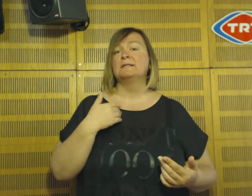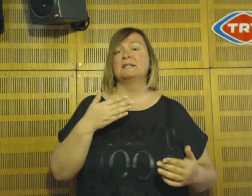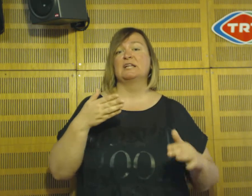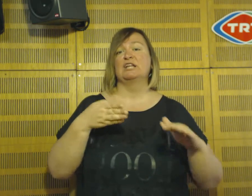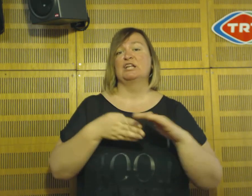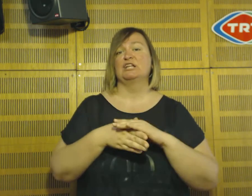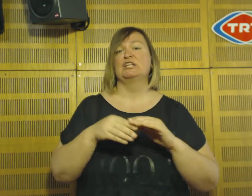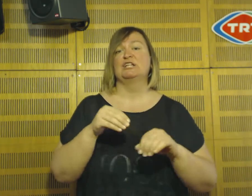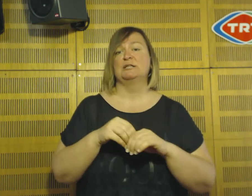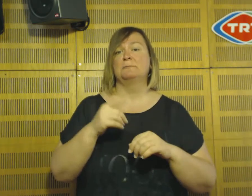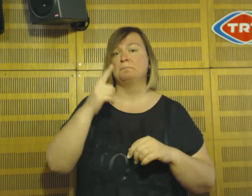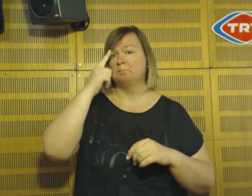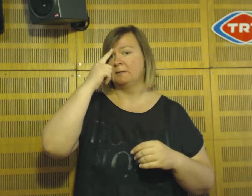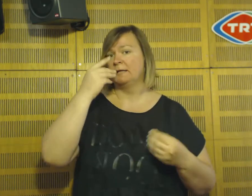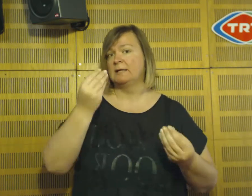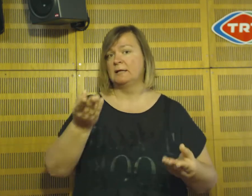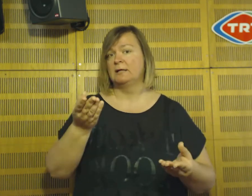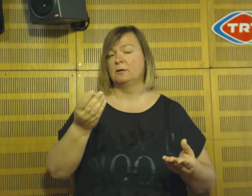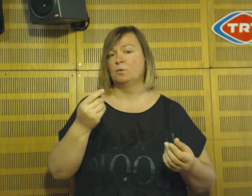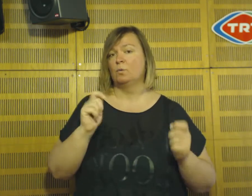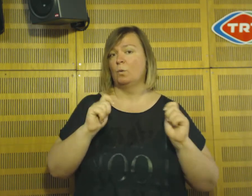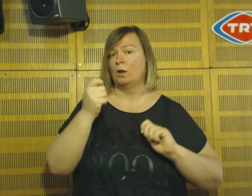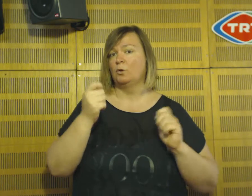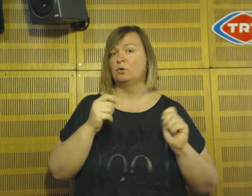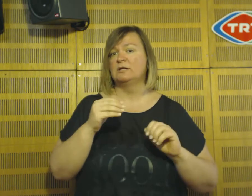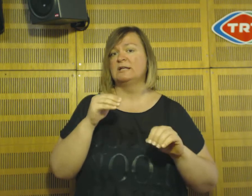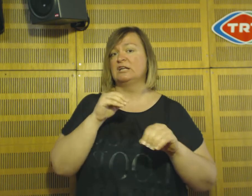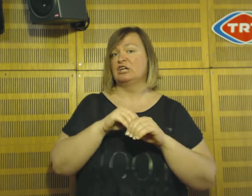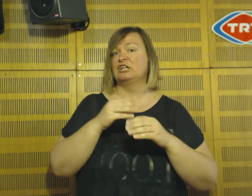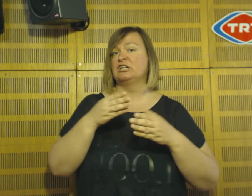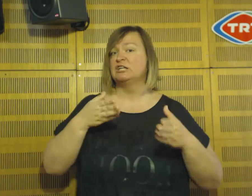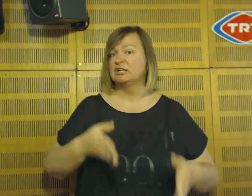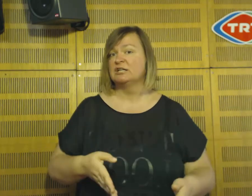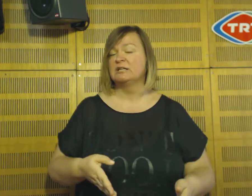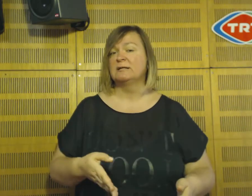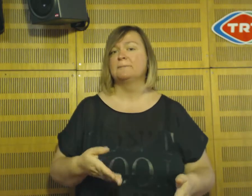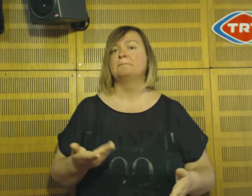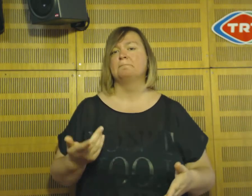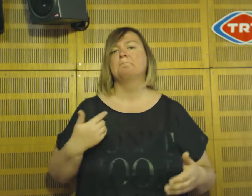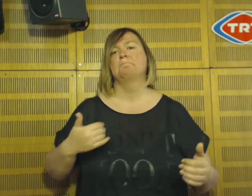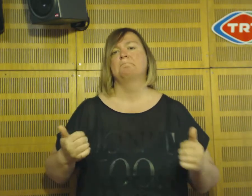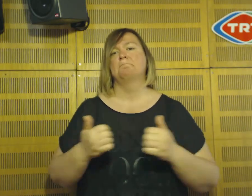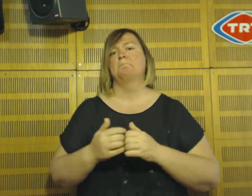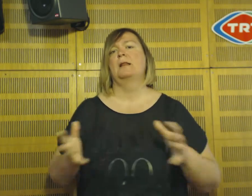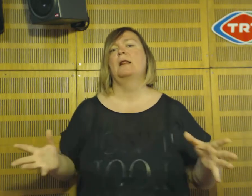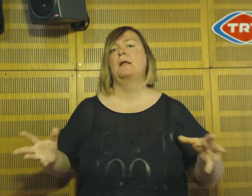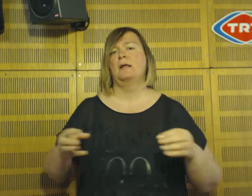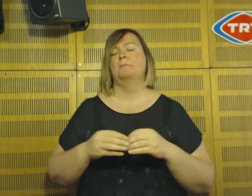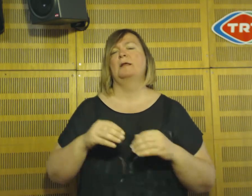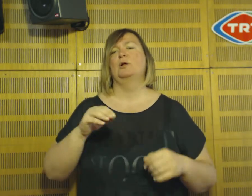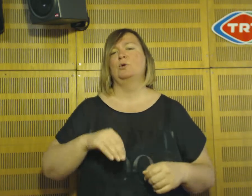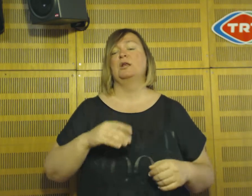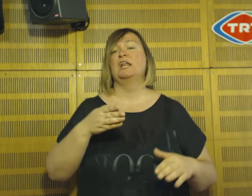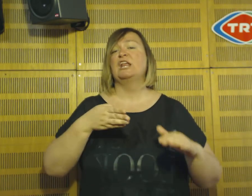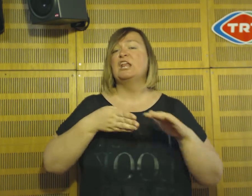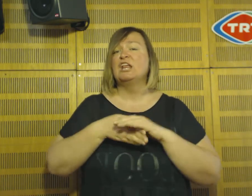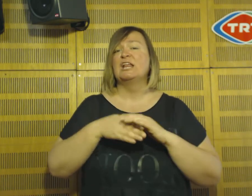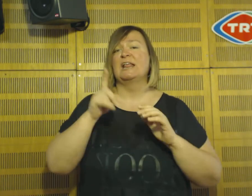için bilgilendirmeyi kullanıyoruz. İçeriye girdiğimizde de artık bir araya getirmeyi kullanıyoruz. Giriş ilk kapıyı açarken